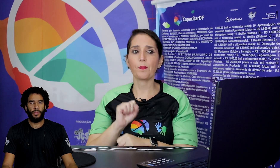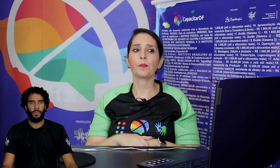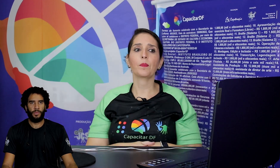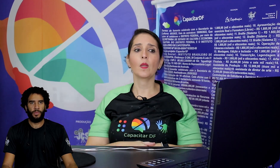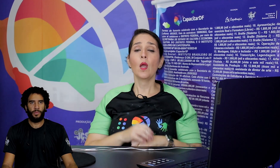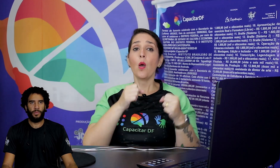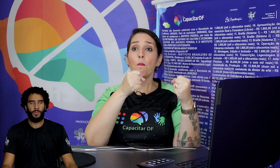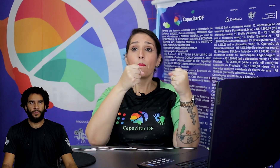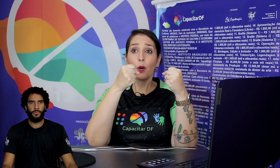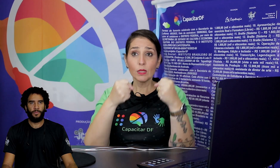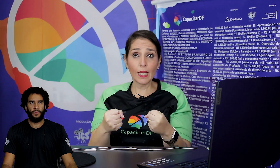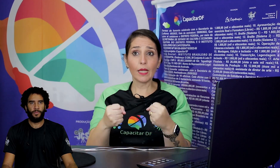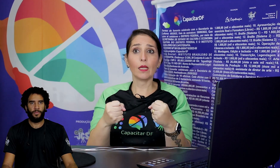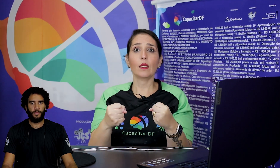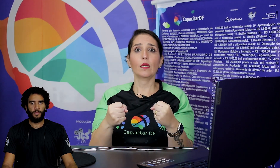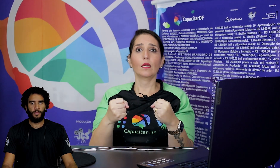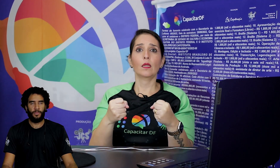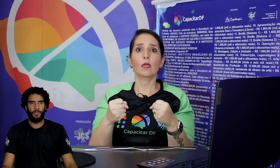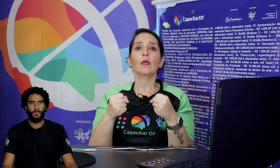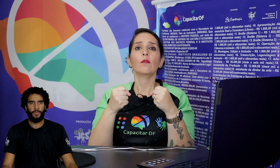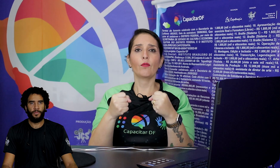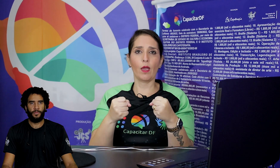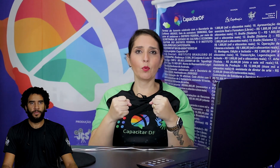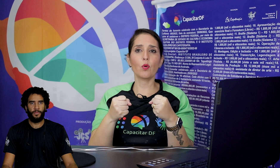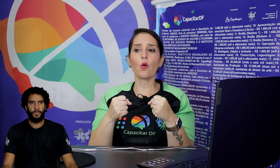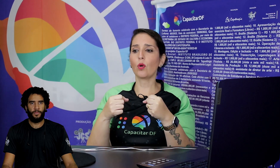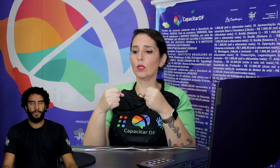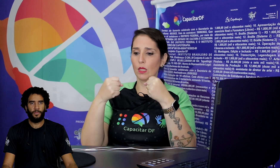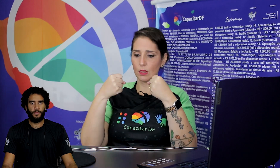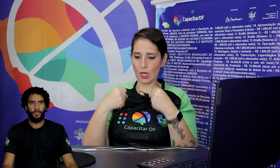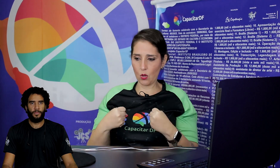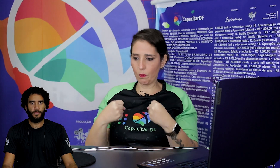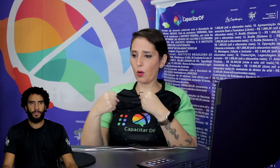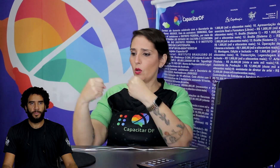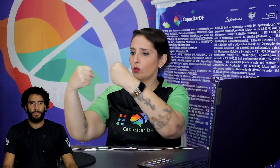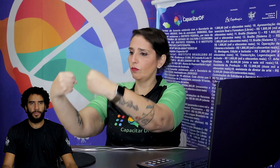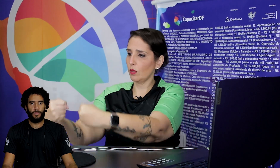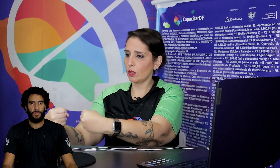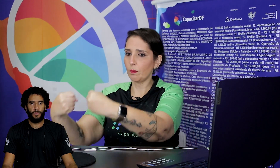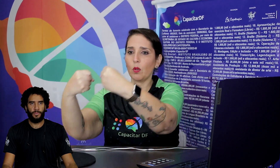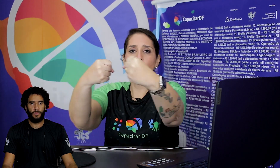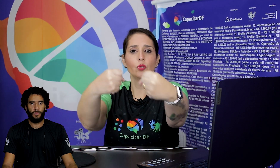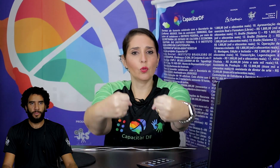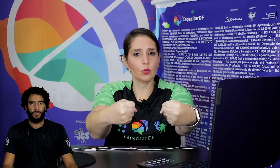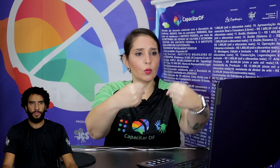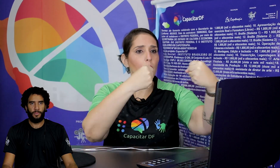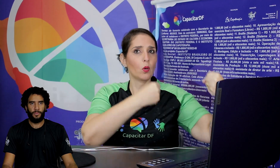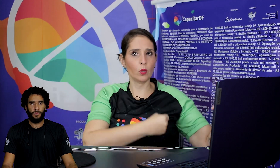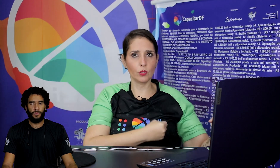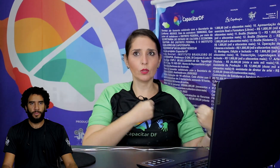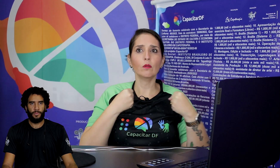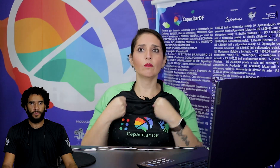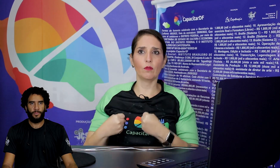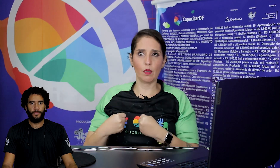Esperar. Poder. Verbo com concordância. Eu posso, fulano pode, o outro